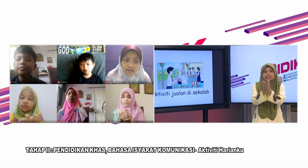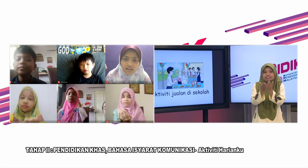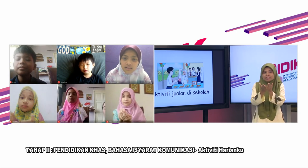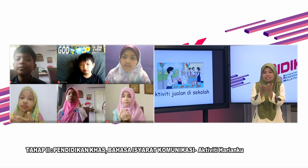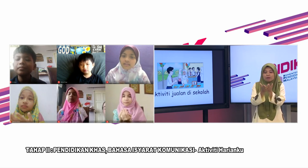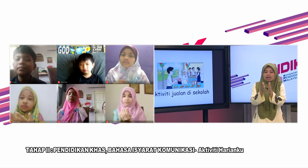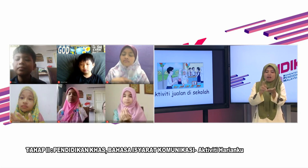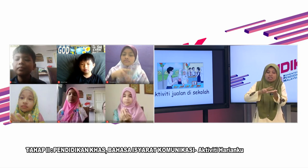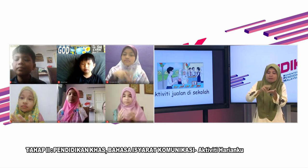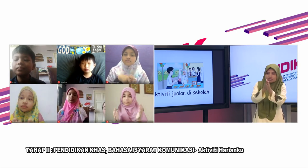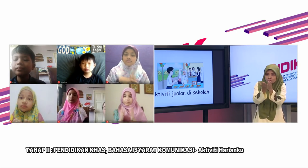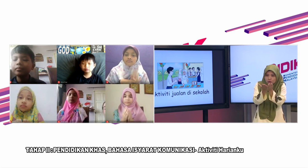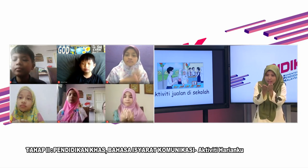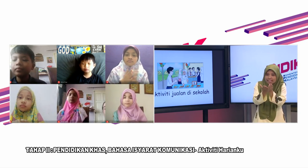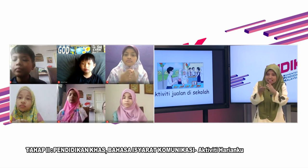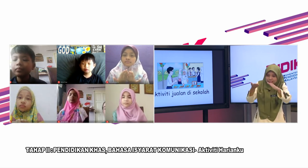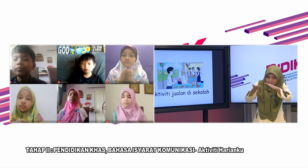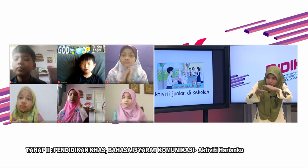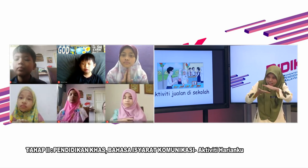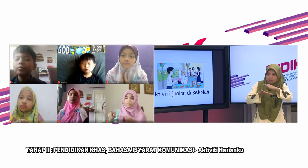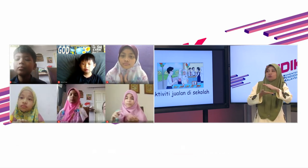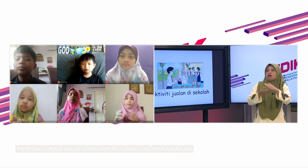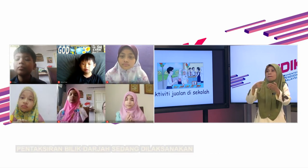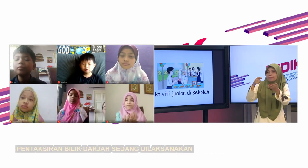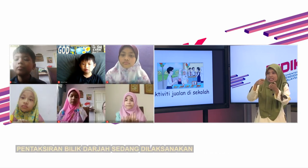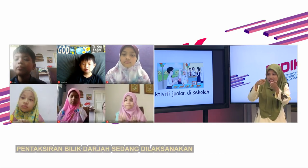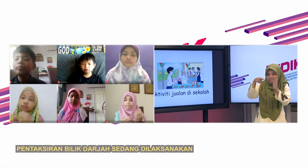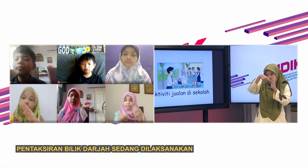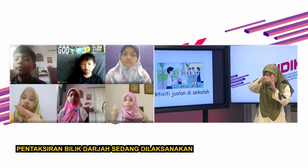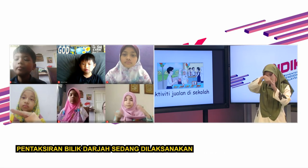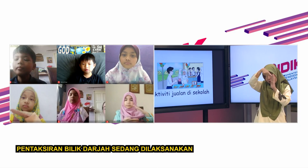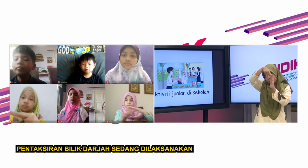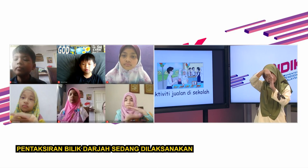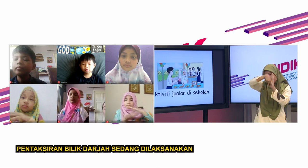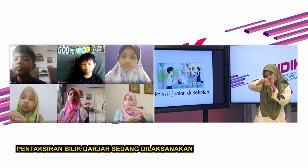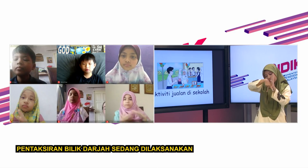kita baca apa? Kalau kita baca buku kan? Kita masuk dalam tu.